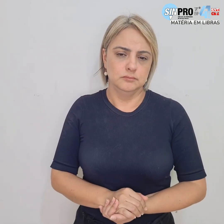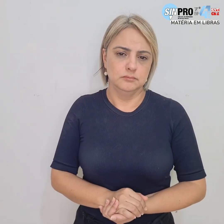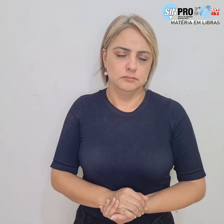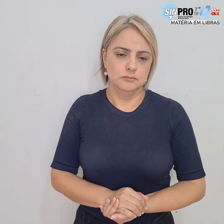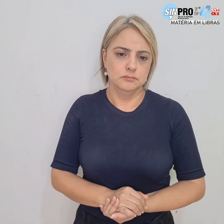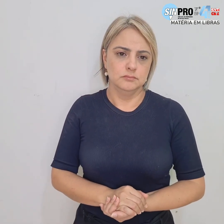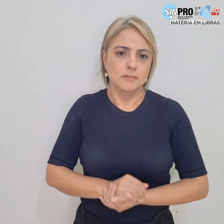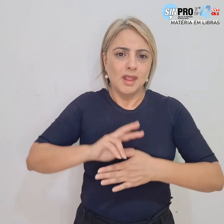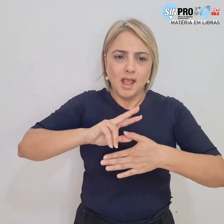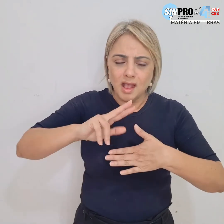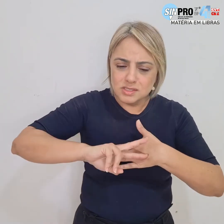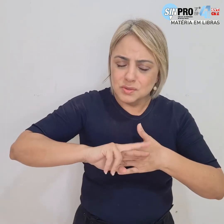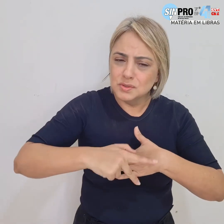As consequências são amplas.